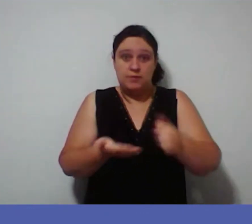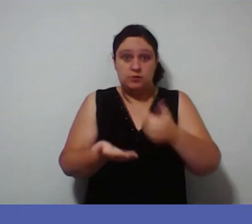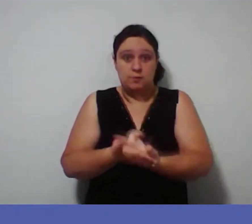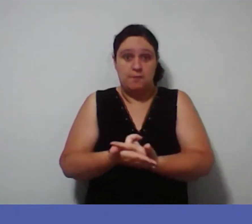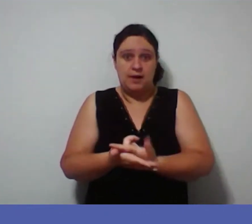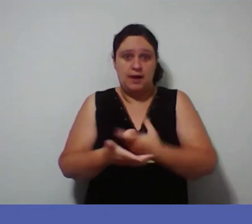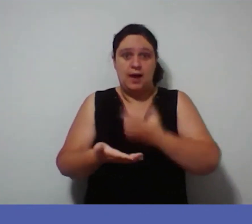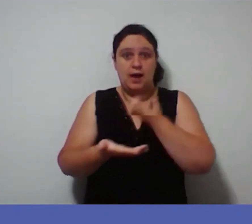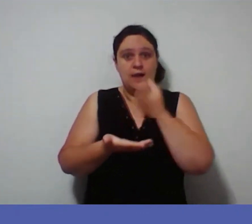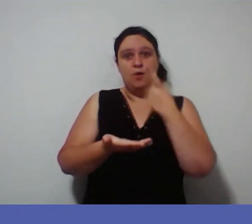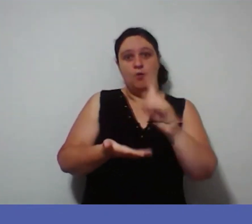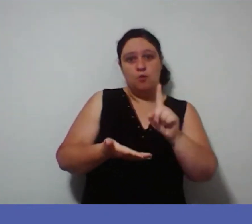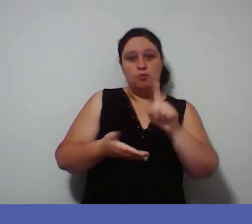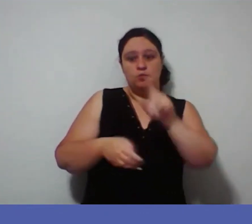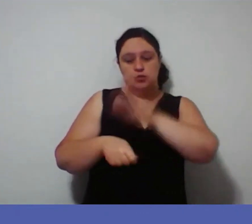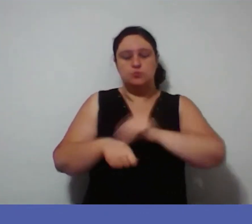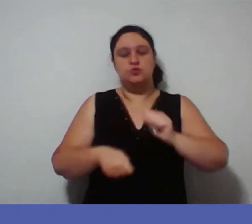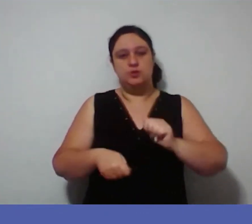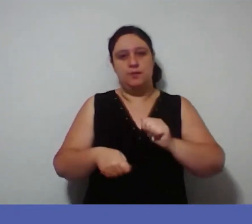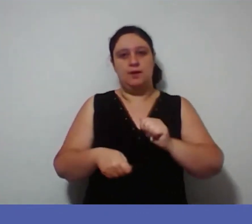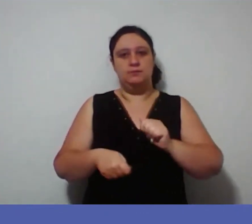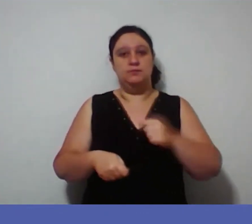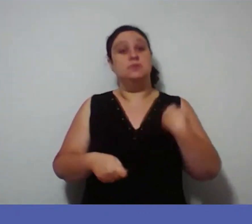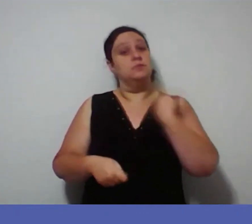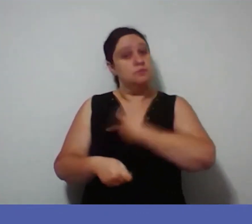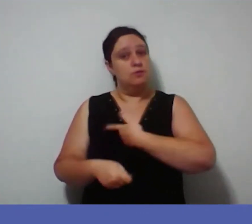O Senhor dá muita importância para nós.